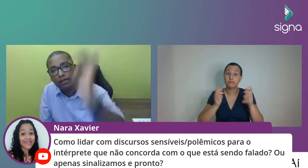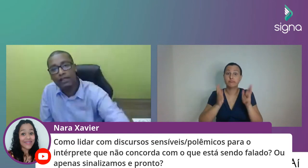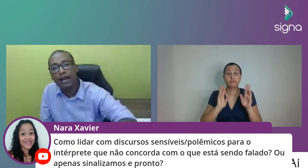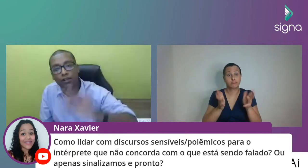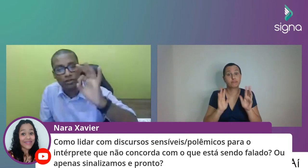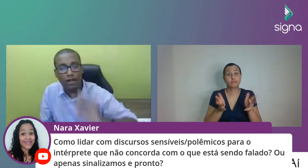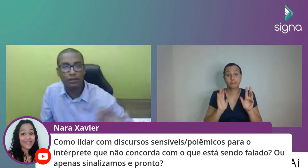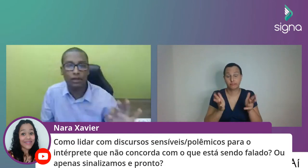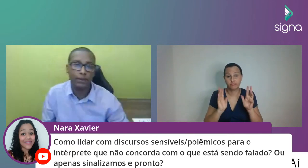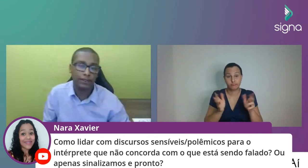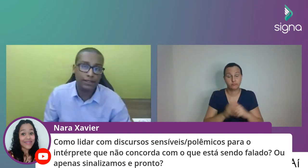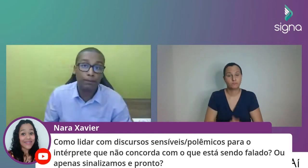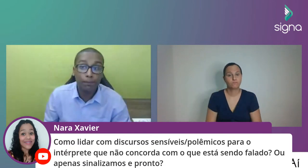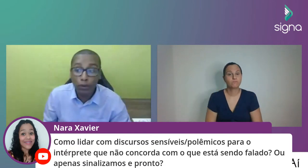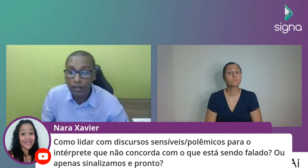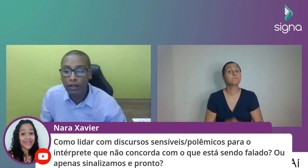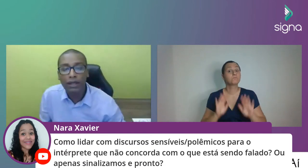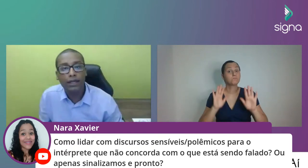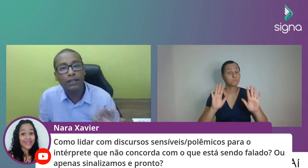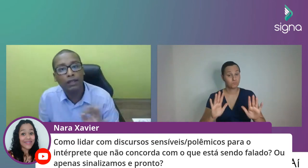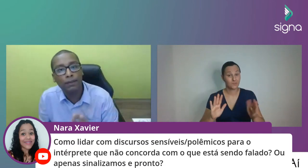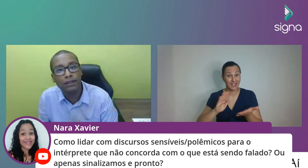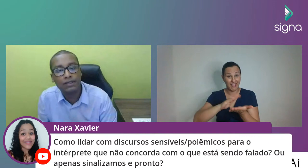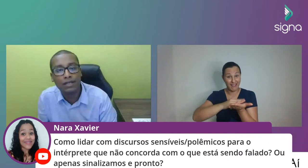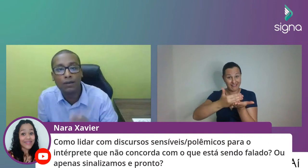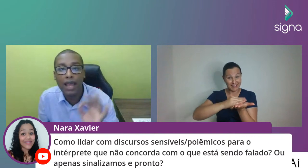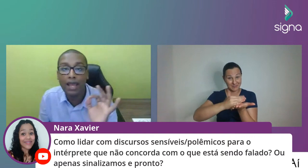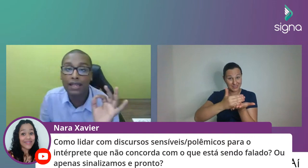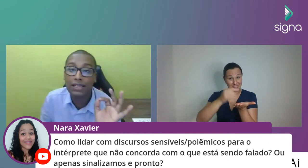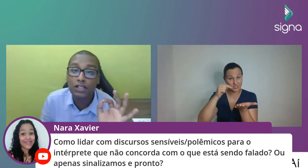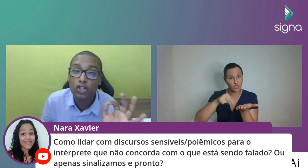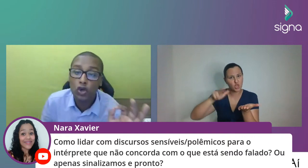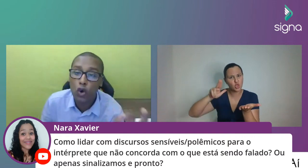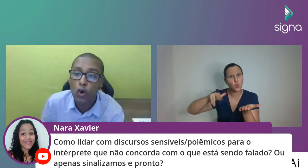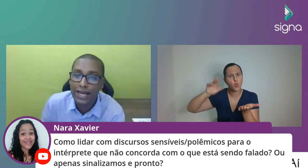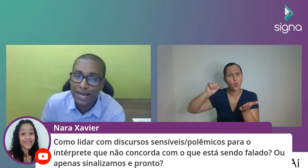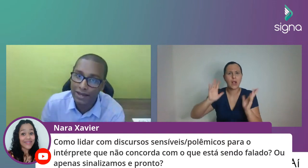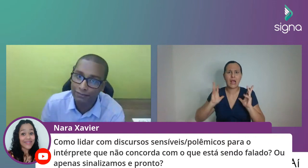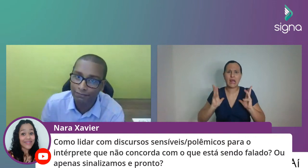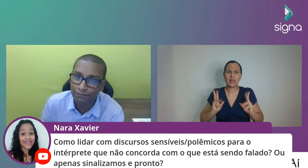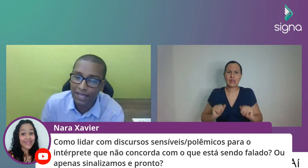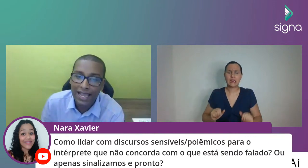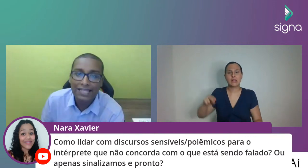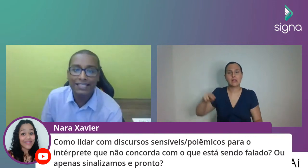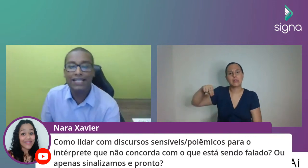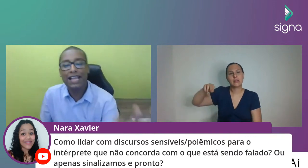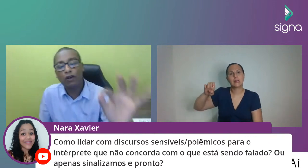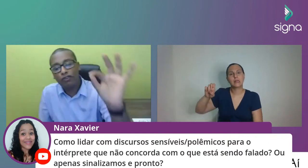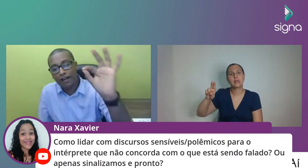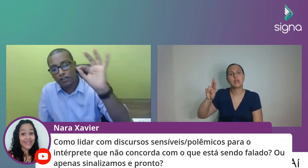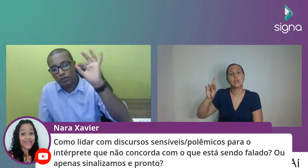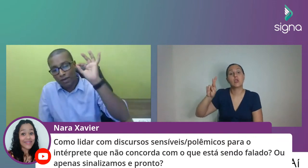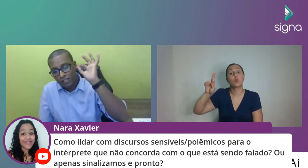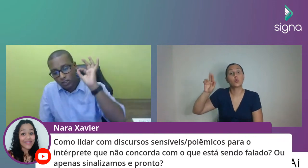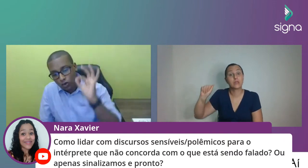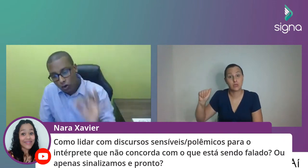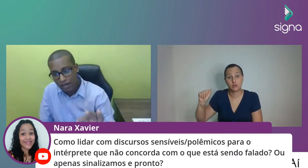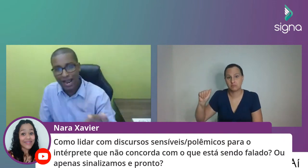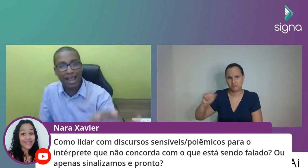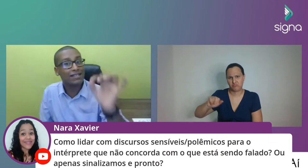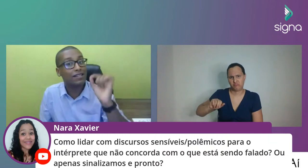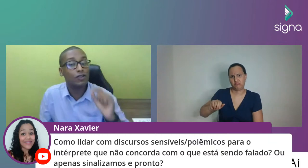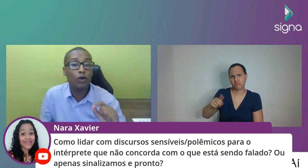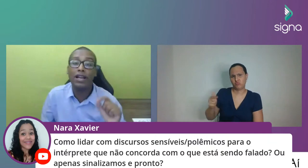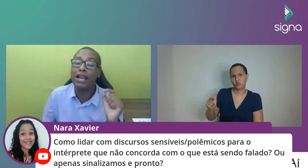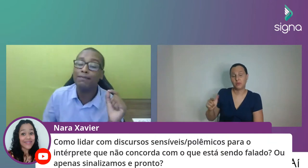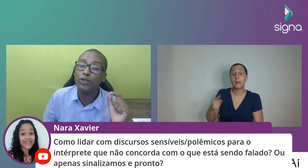existe neutralidade na interpretação. Por quê? Interpretação é escolha. Se eu faço uma